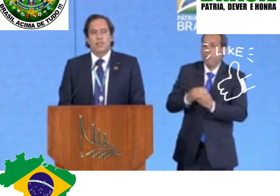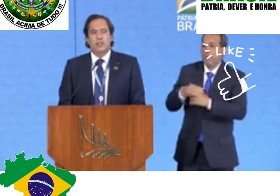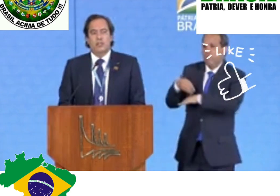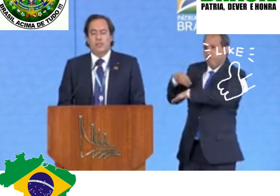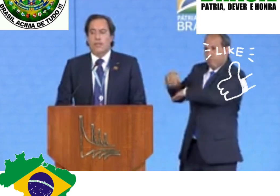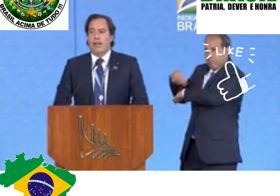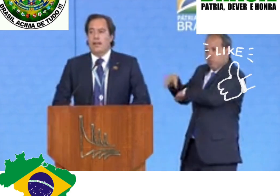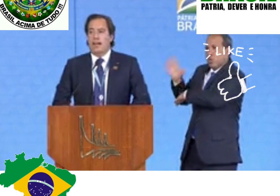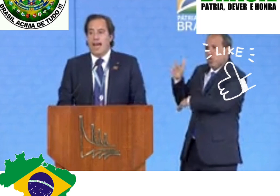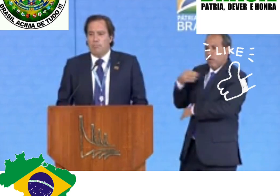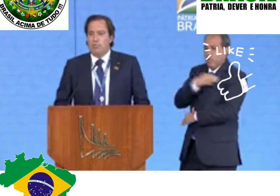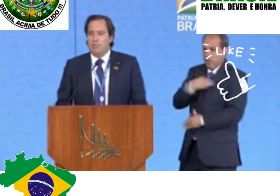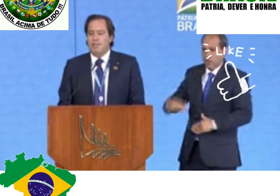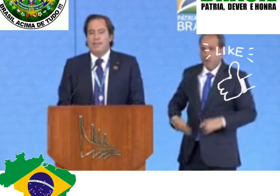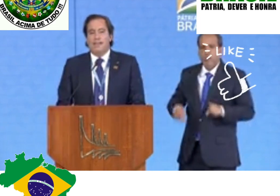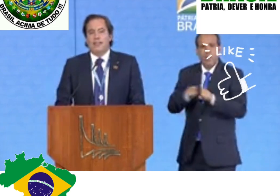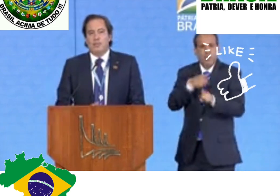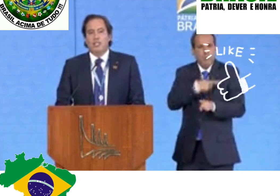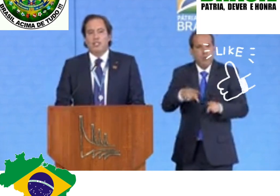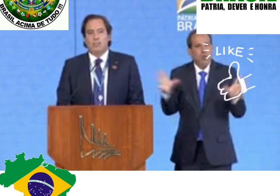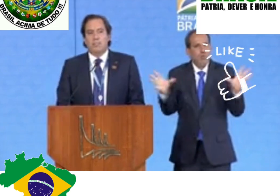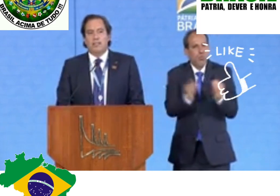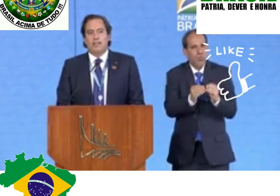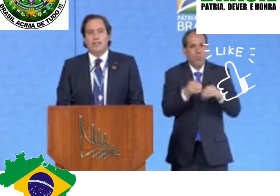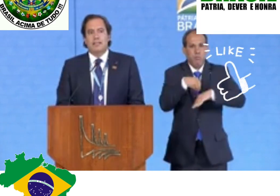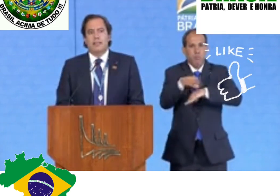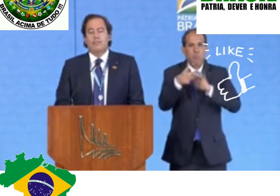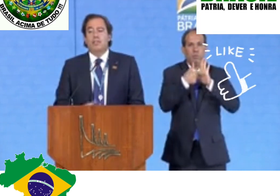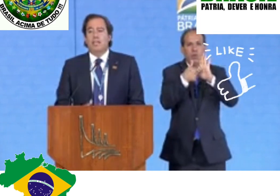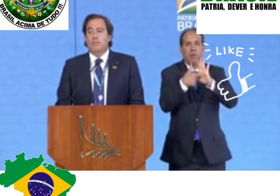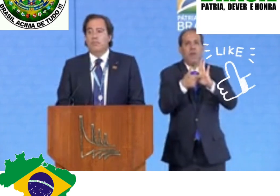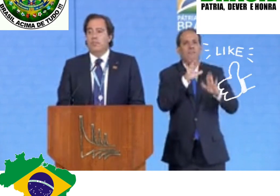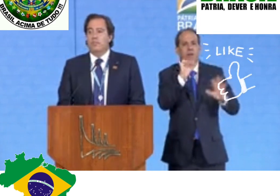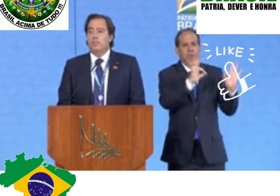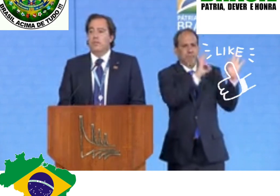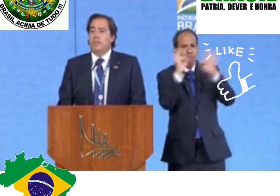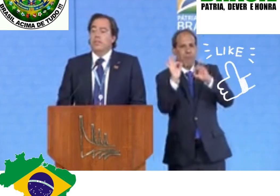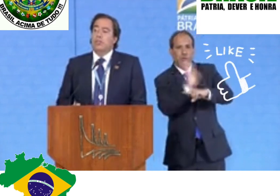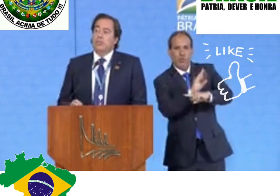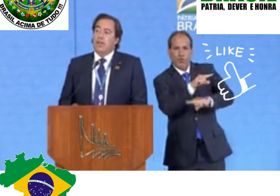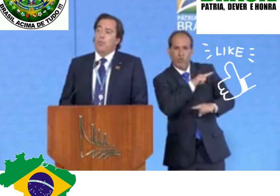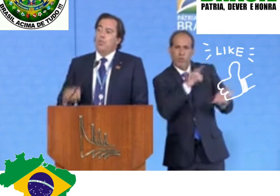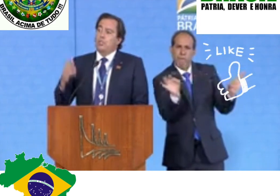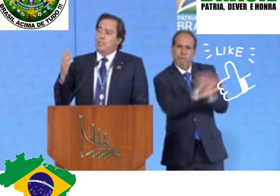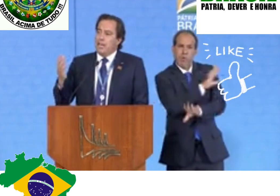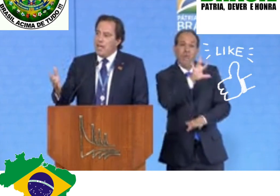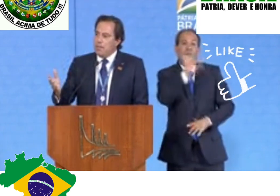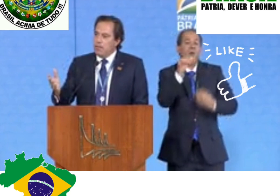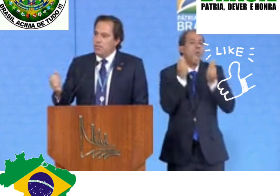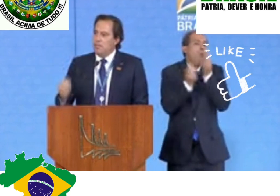e para o ministro que eu vou falar rápido, então a gente tem uma apresentação e tem um vídeo. Isso vai